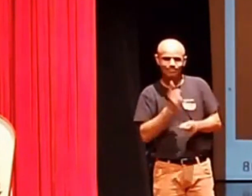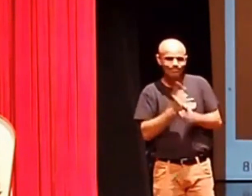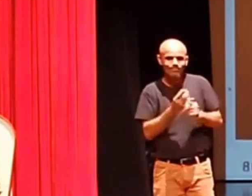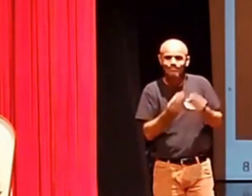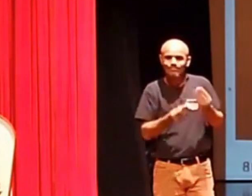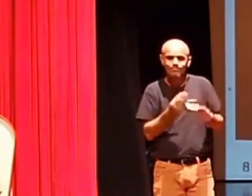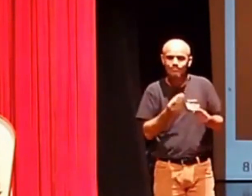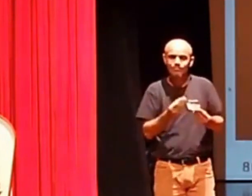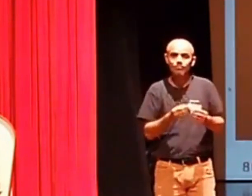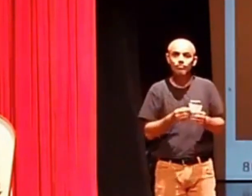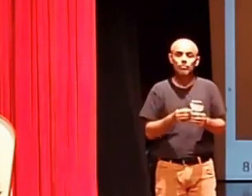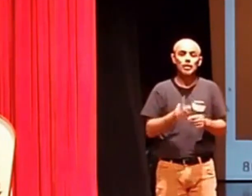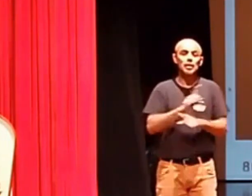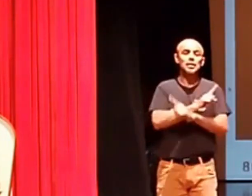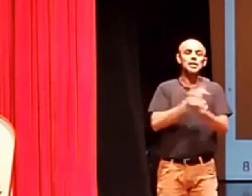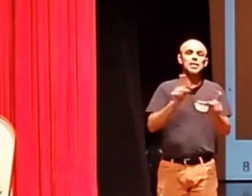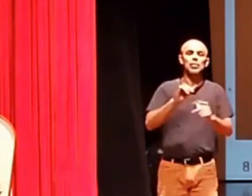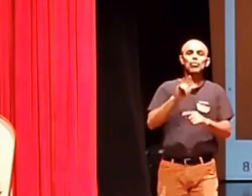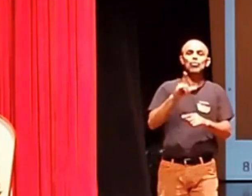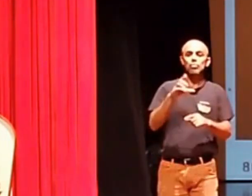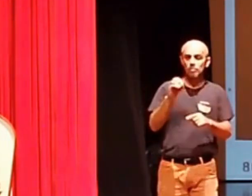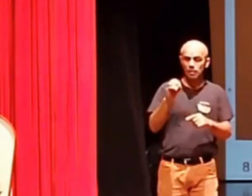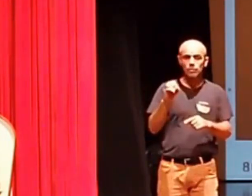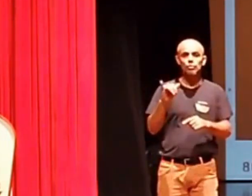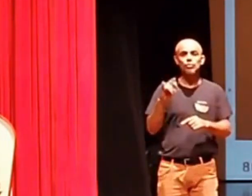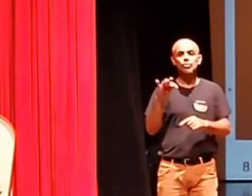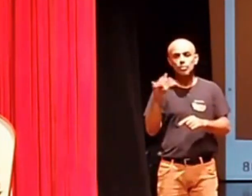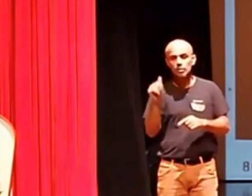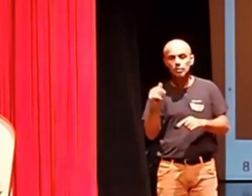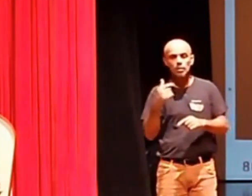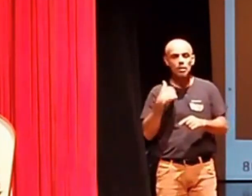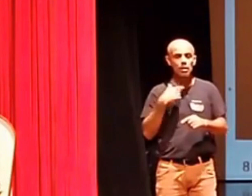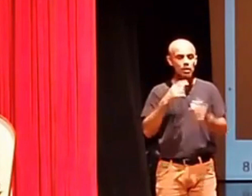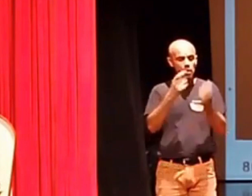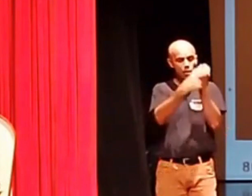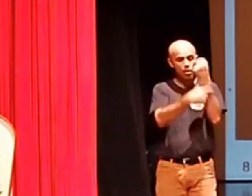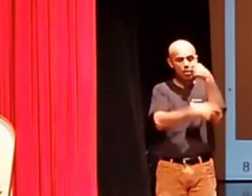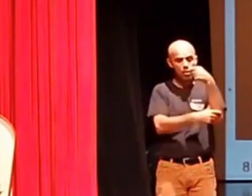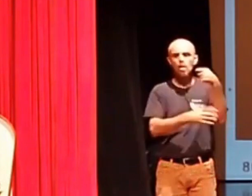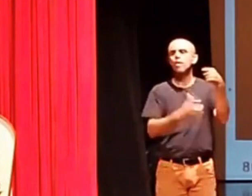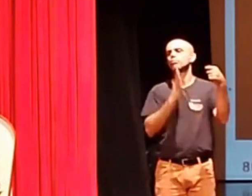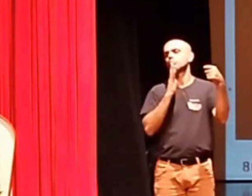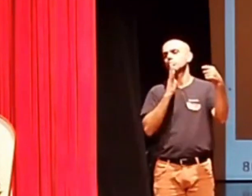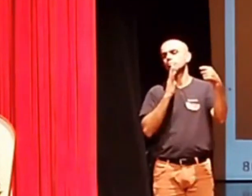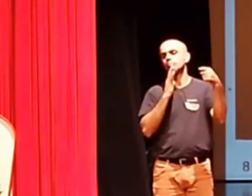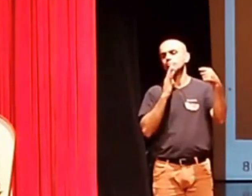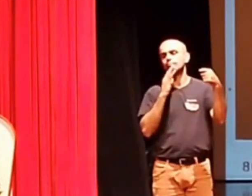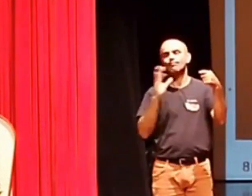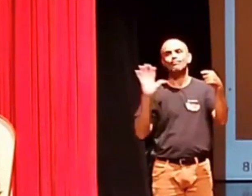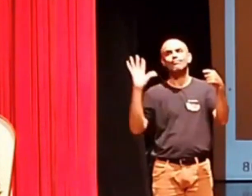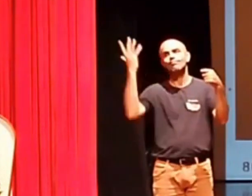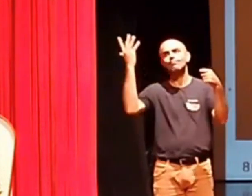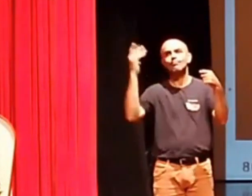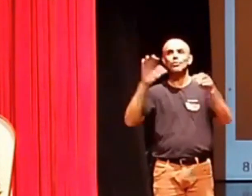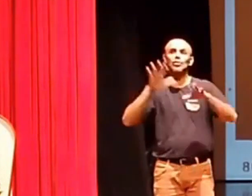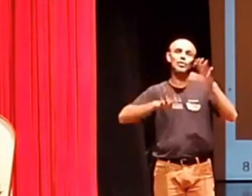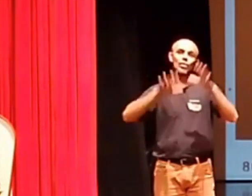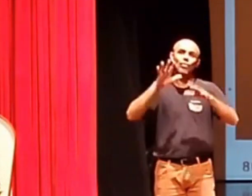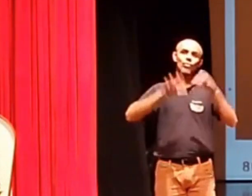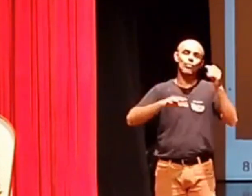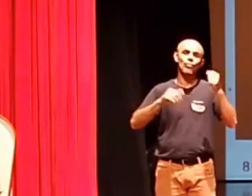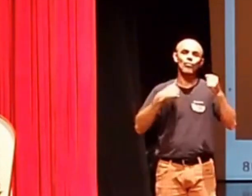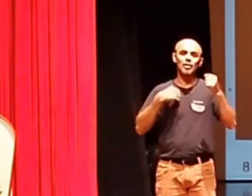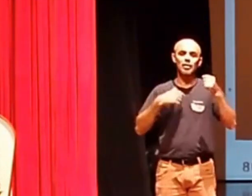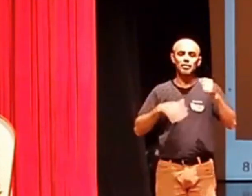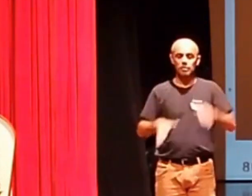Escoliose não idiopática já é o oposto dela. Significa que ela tem uma causa definida. Pode ser uma diferença de membros que